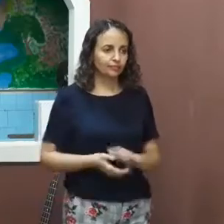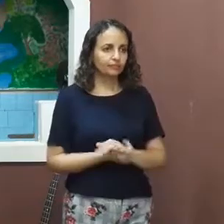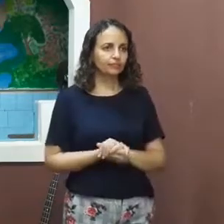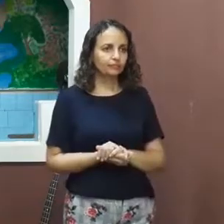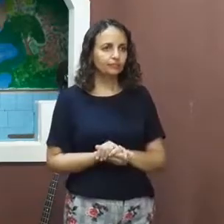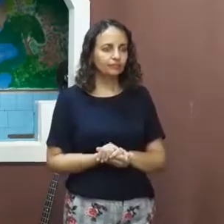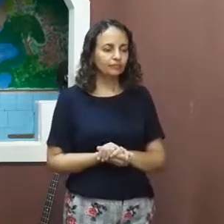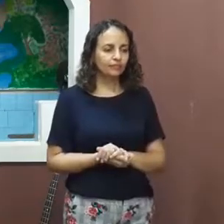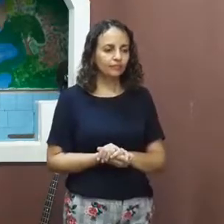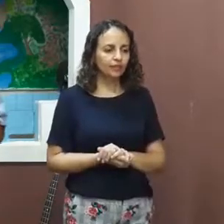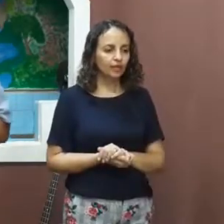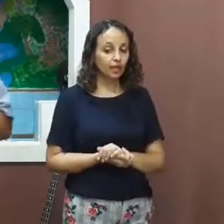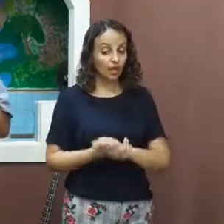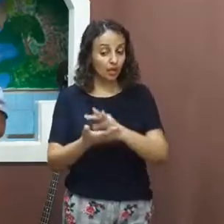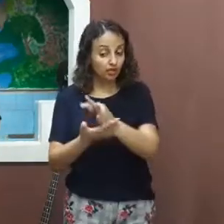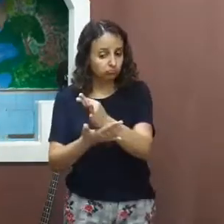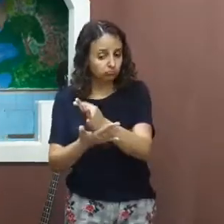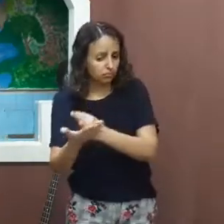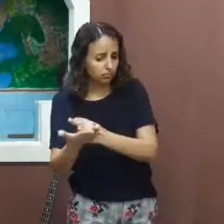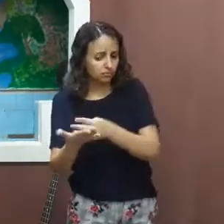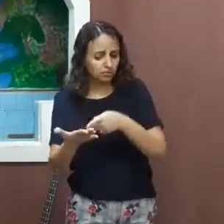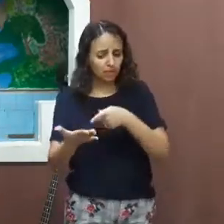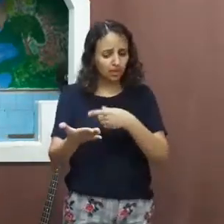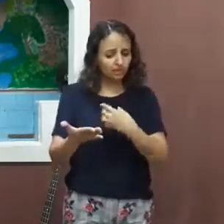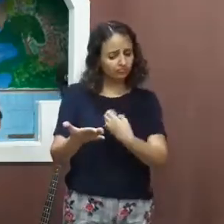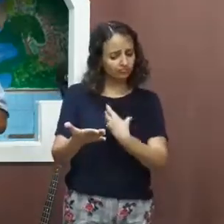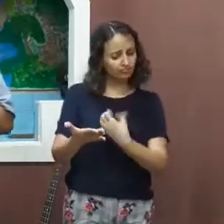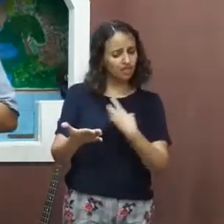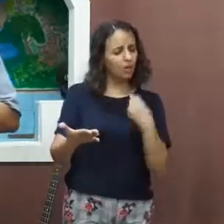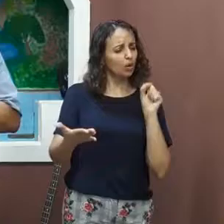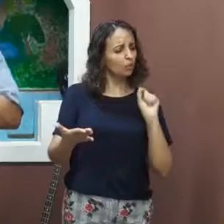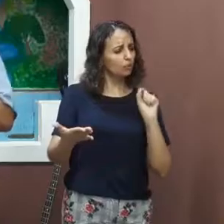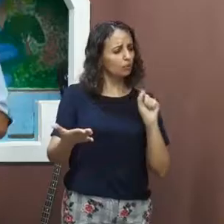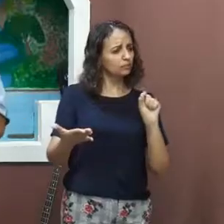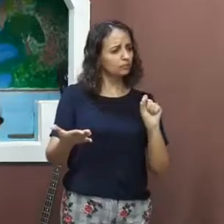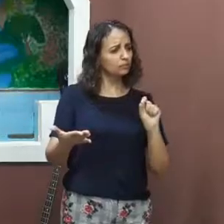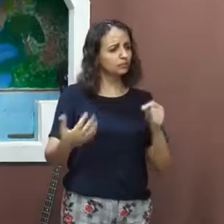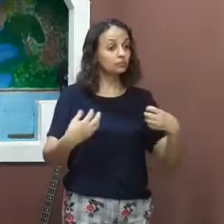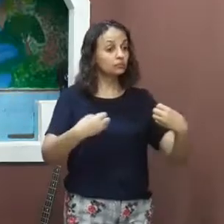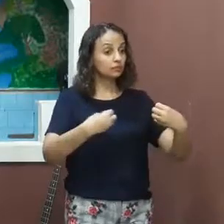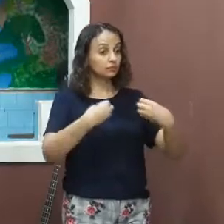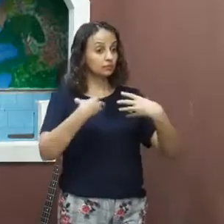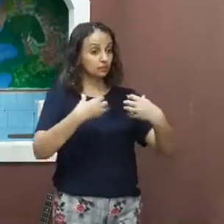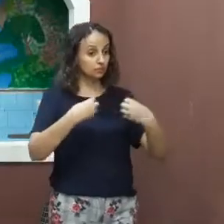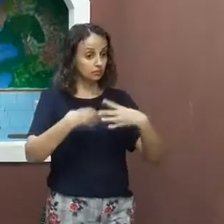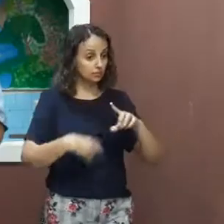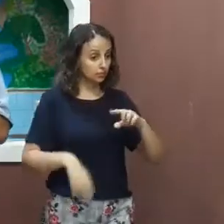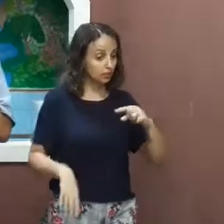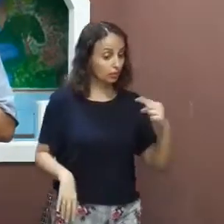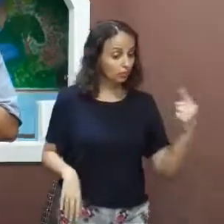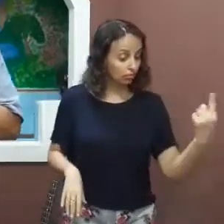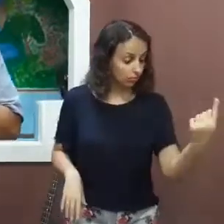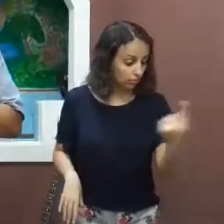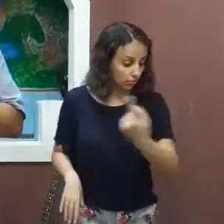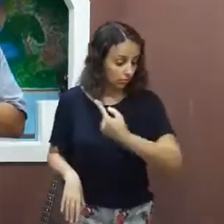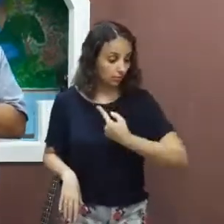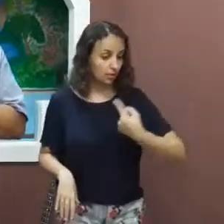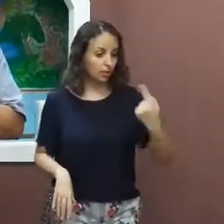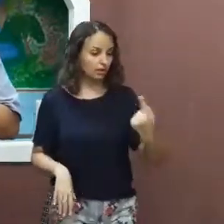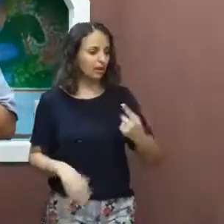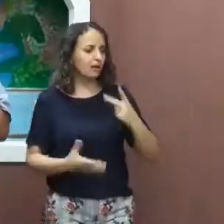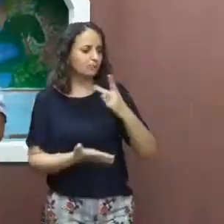O que textos como esse nos ensina hoje? Nos ensina que mesmo em meio